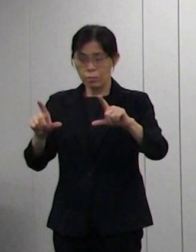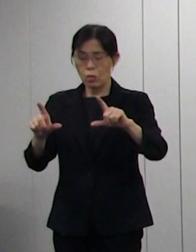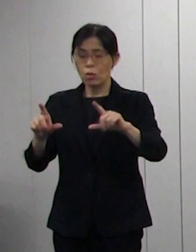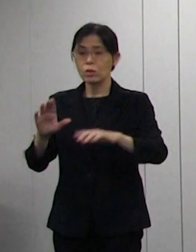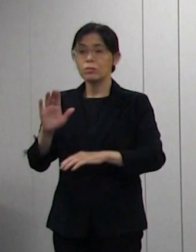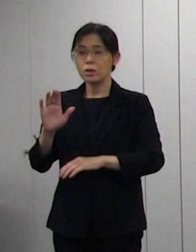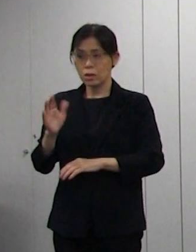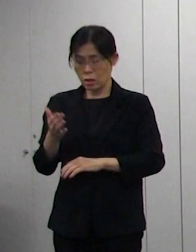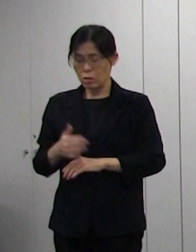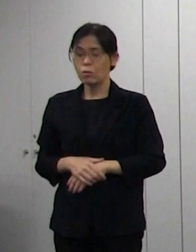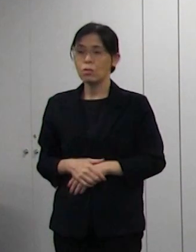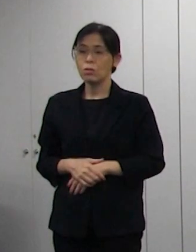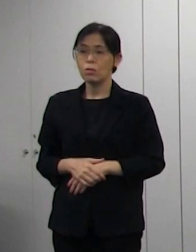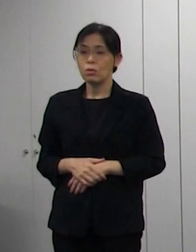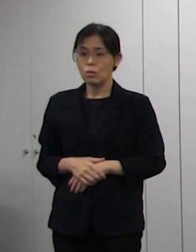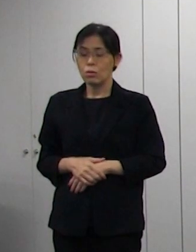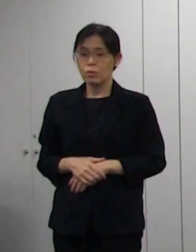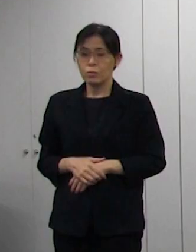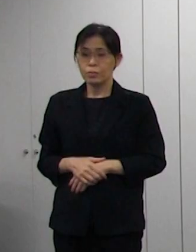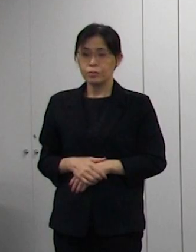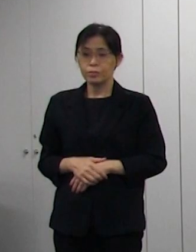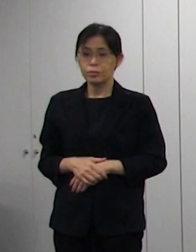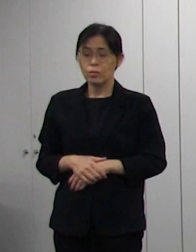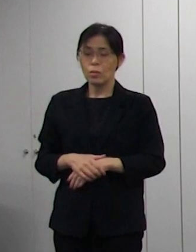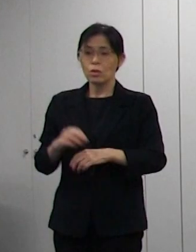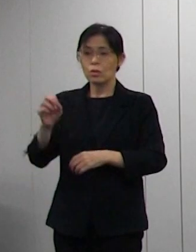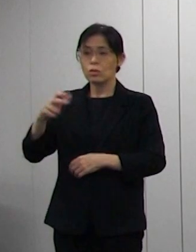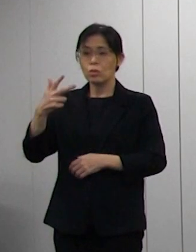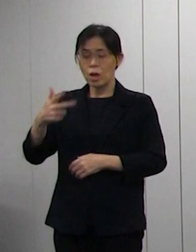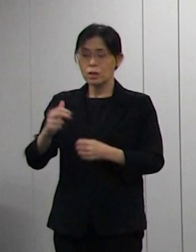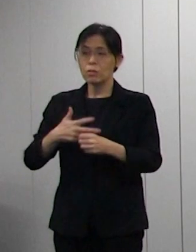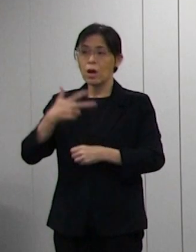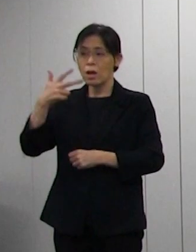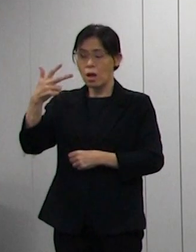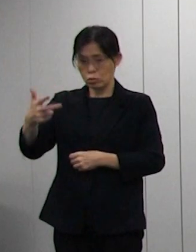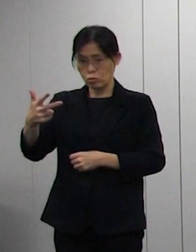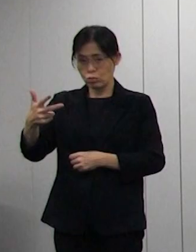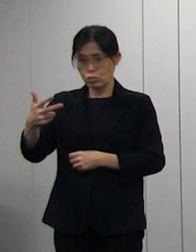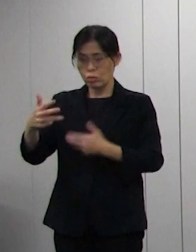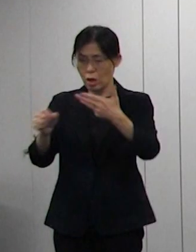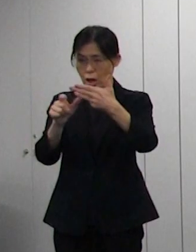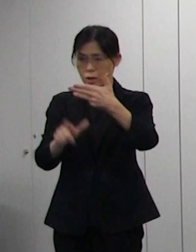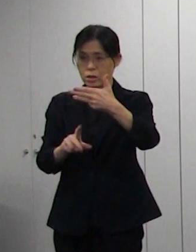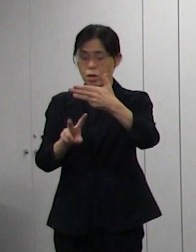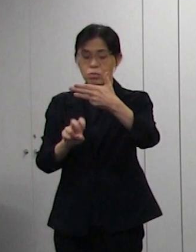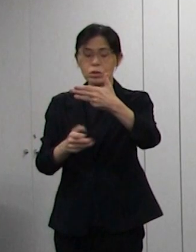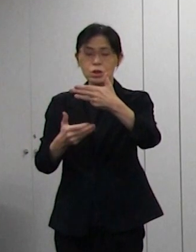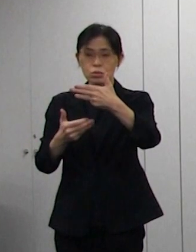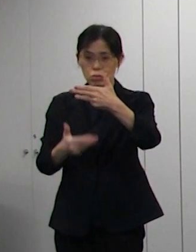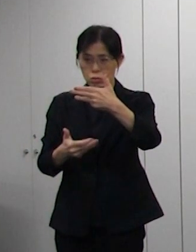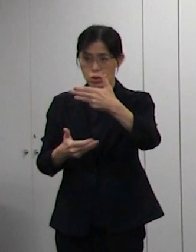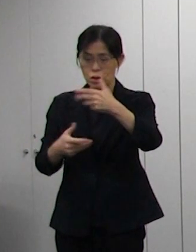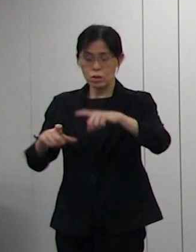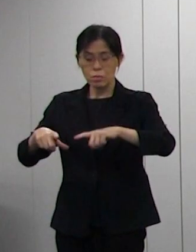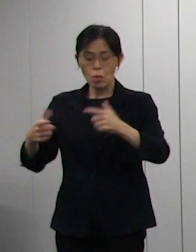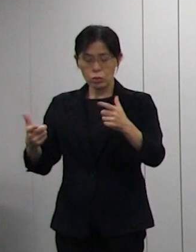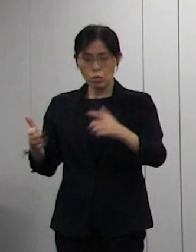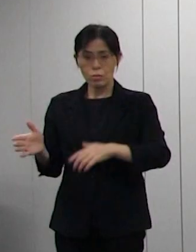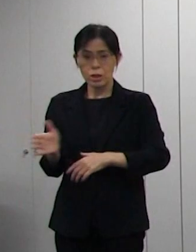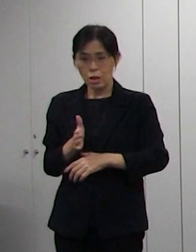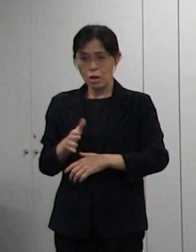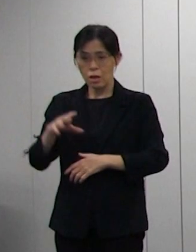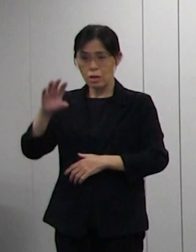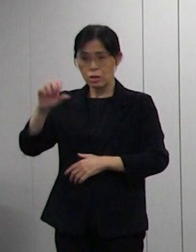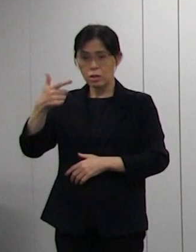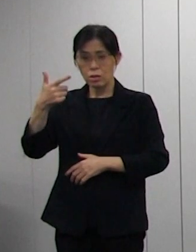知らせした通りでございますが、市では来週の8月29日木曜日から